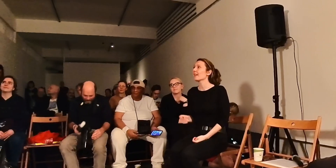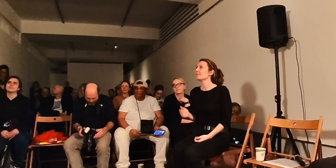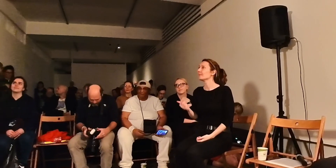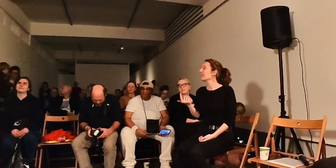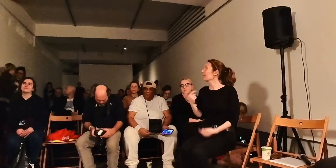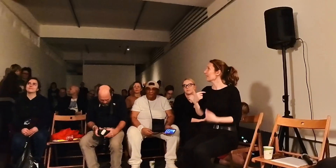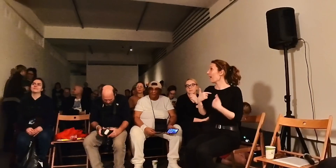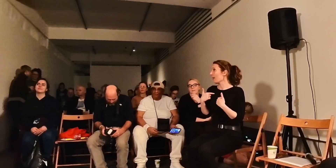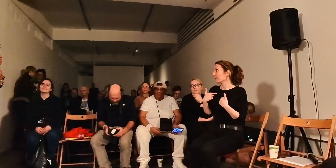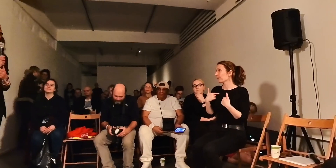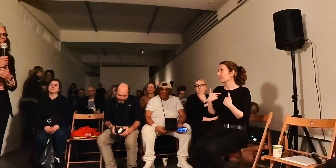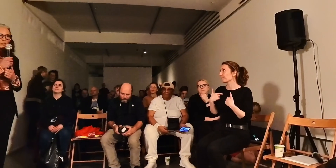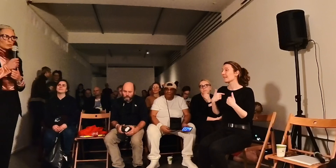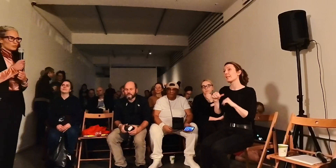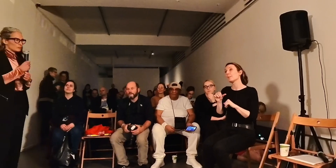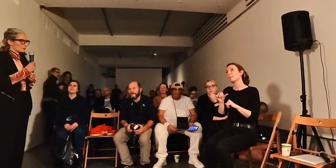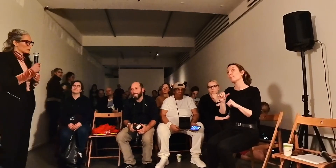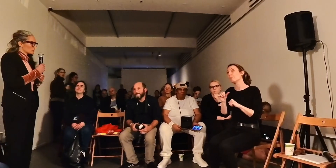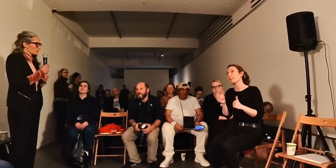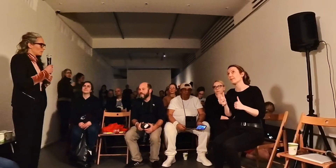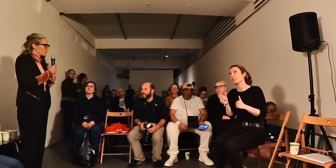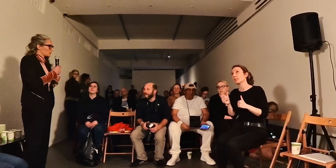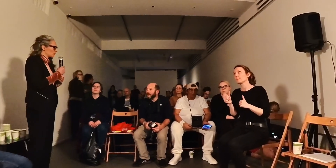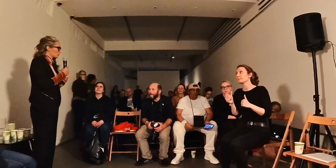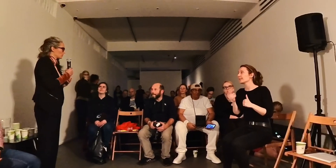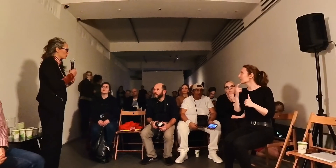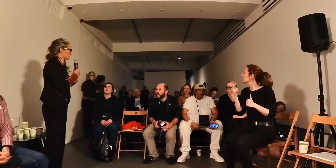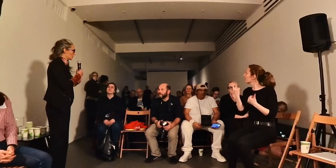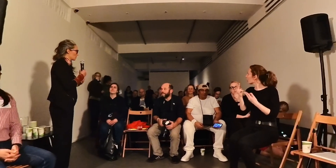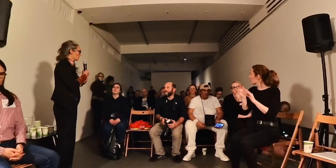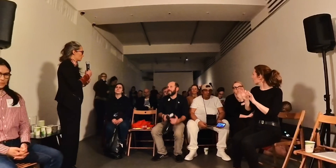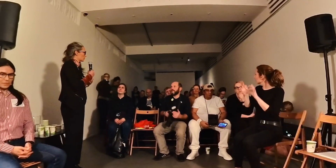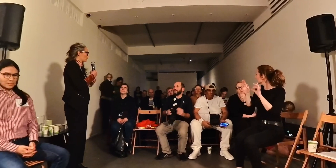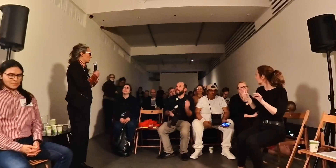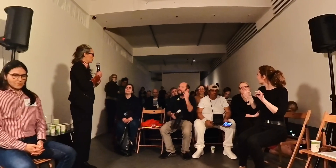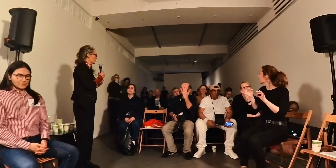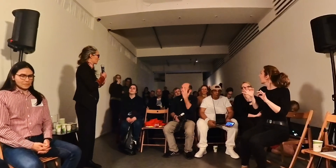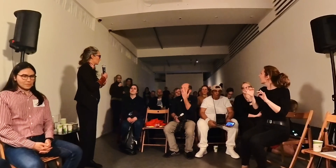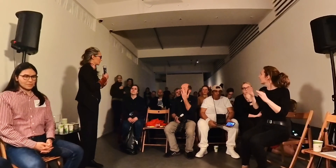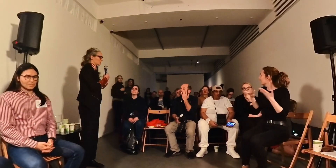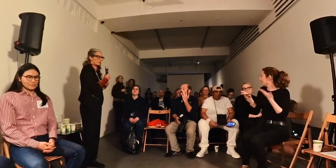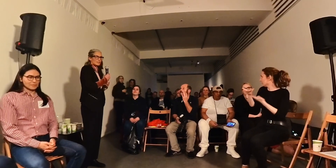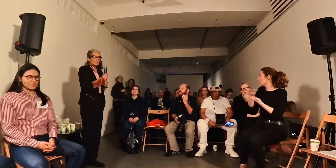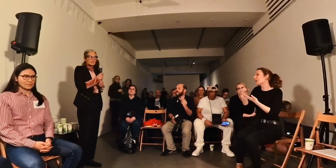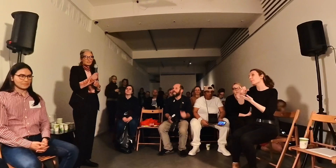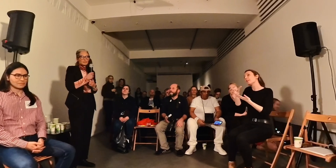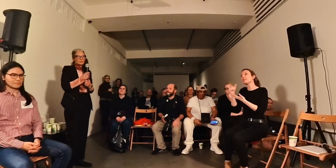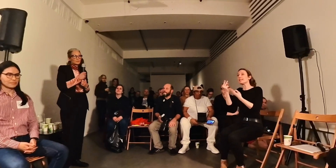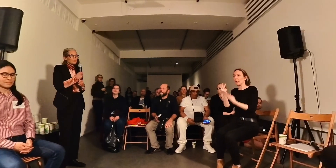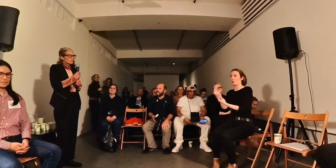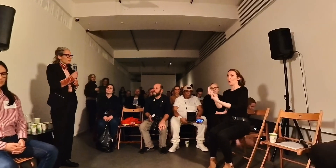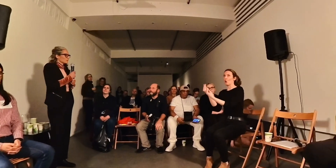Já bych začala tím, že bych vlastně zahájila tu naši diskuzi nejdříve kruhem sdílení.